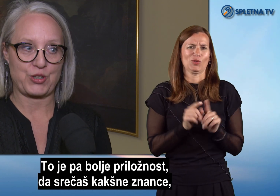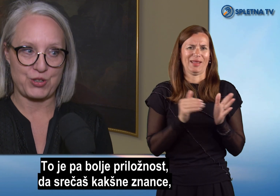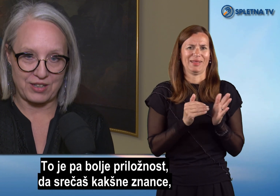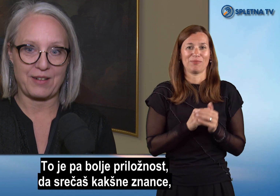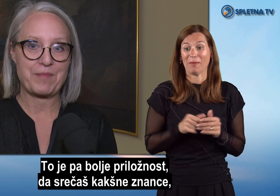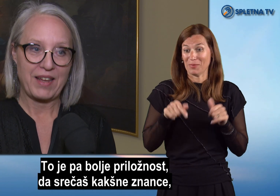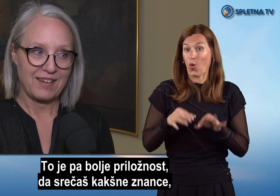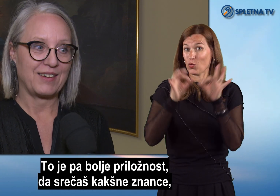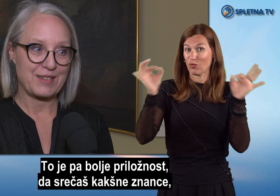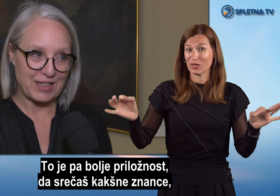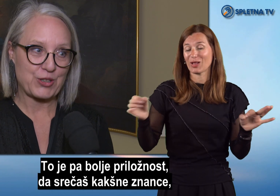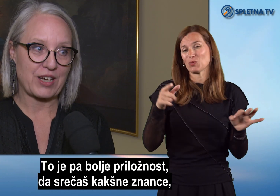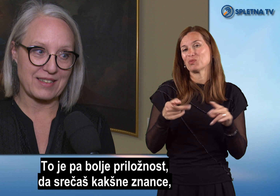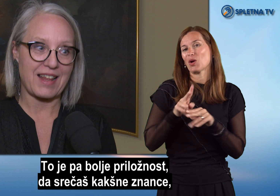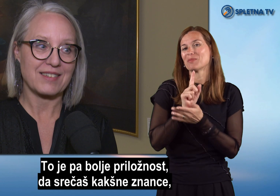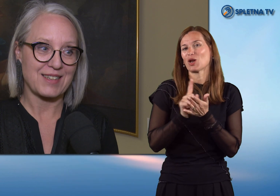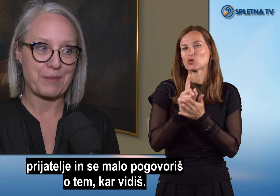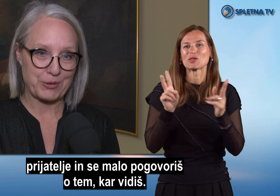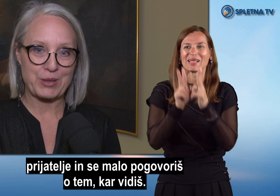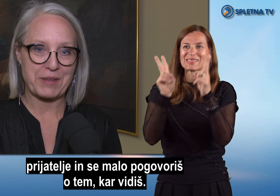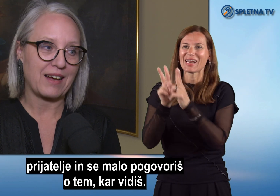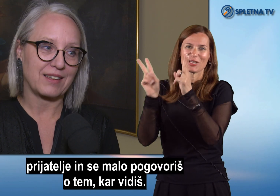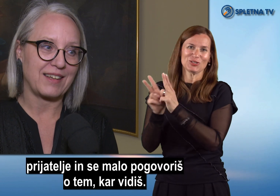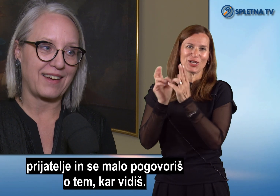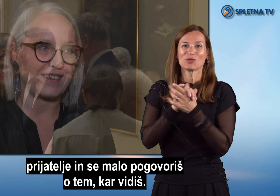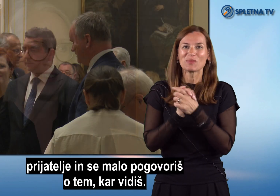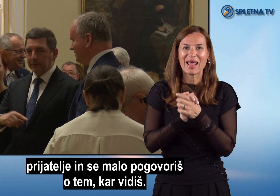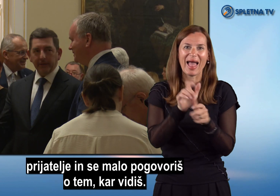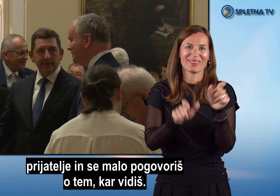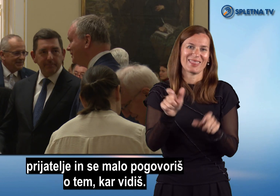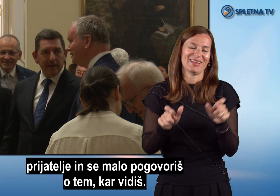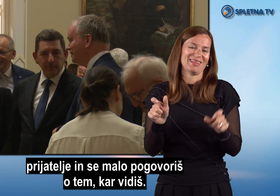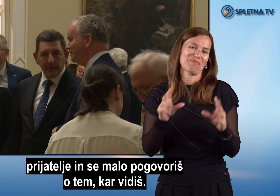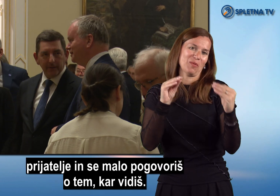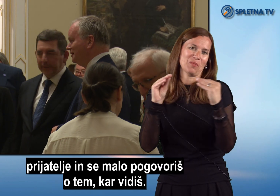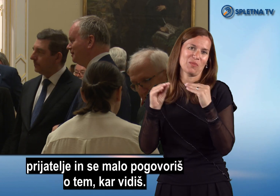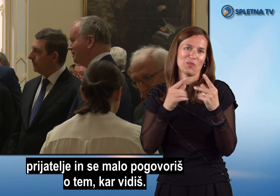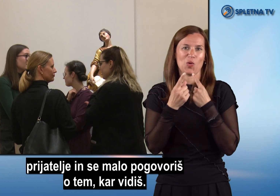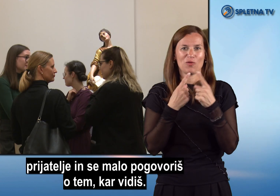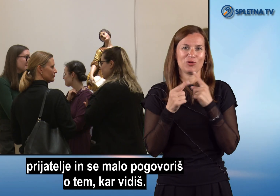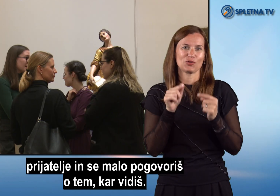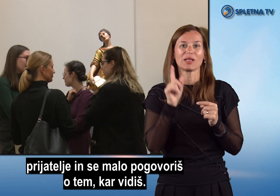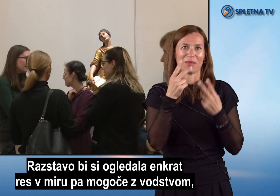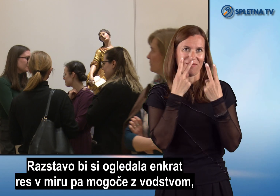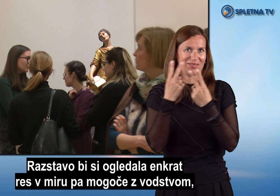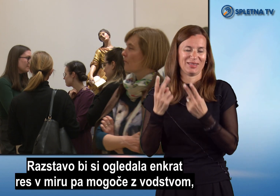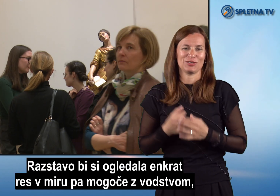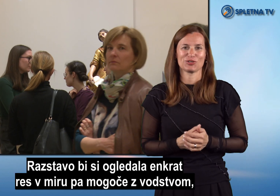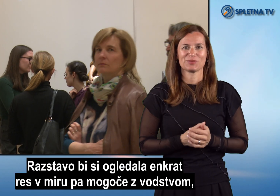da srečaš kakšne znance, pa tudi prijatelje in se malo pogovoriš o tem, kaj